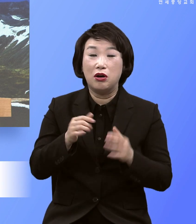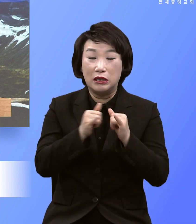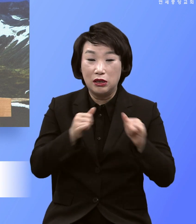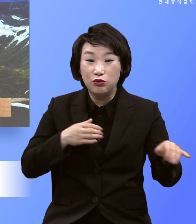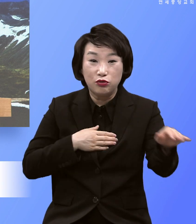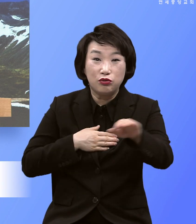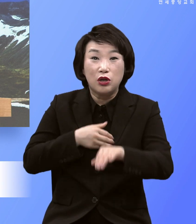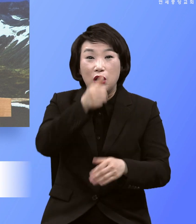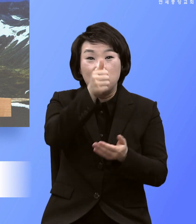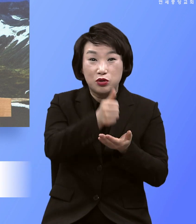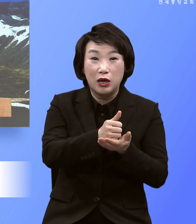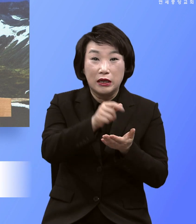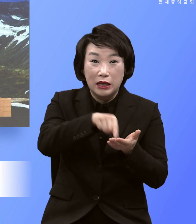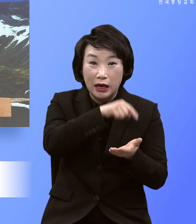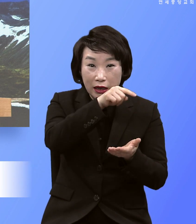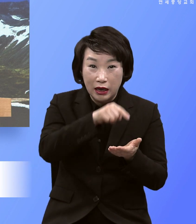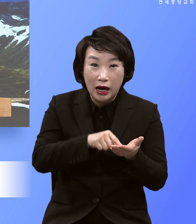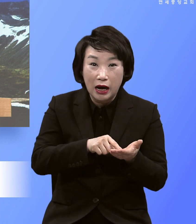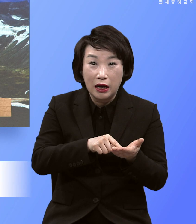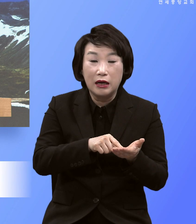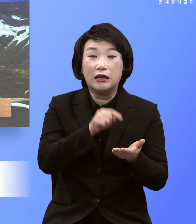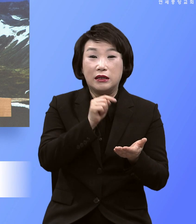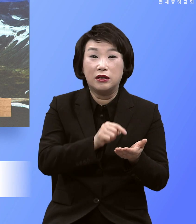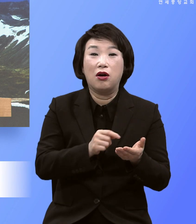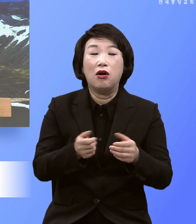인류의 죄값을